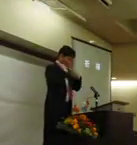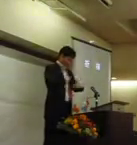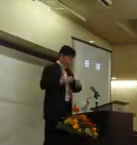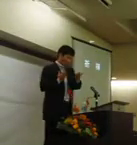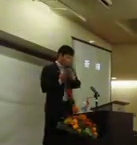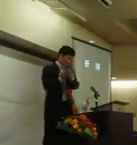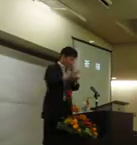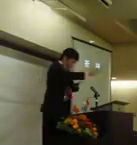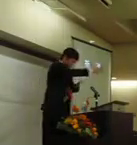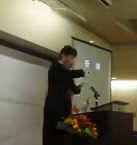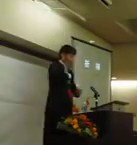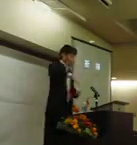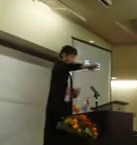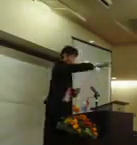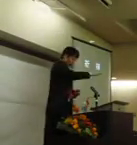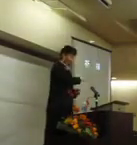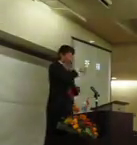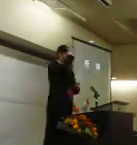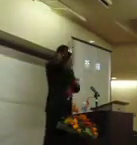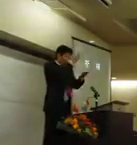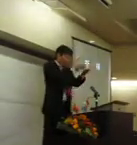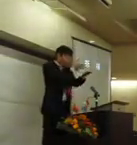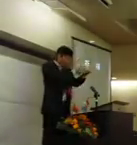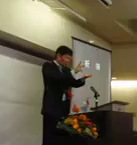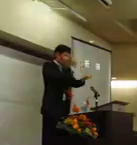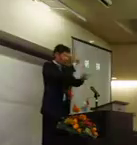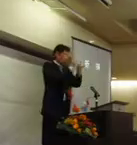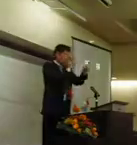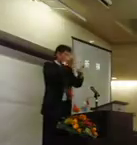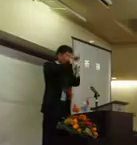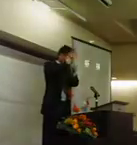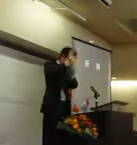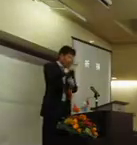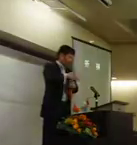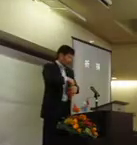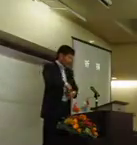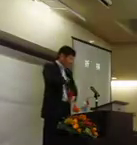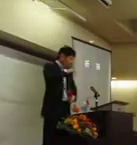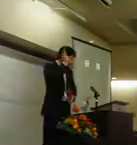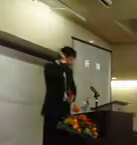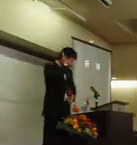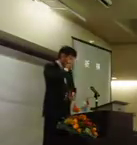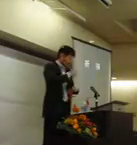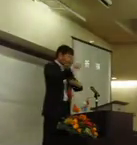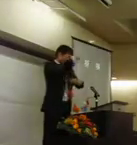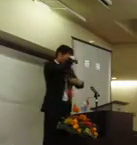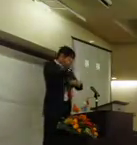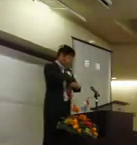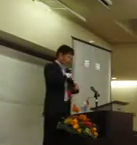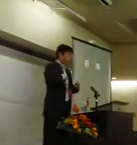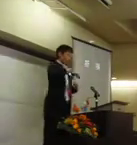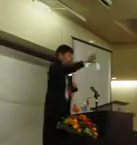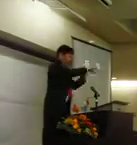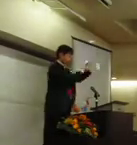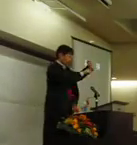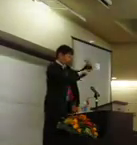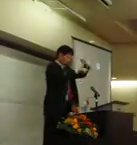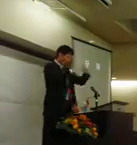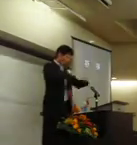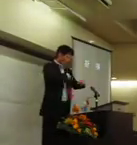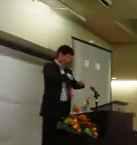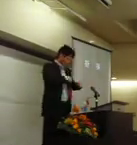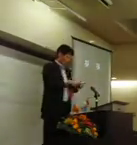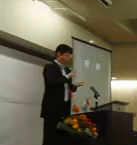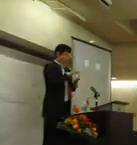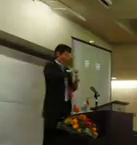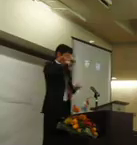神道牧師先生を通して私たちが神様のお話を、御言葉を正しく聞いて胸